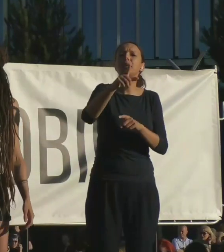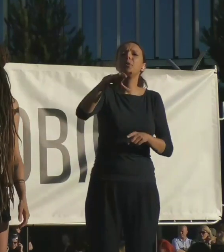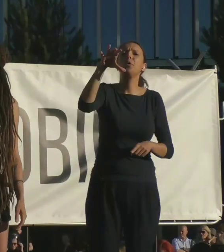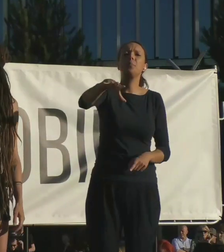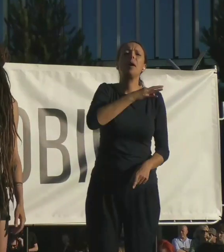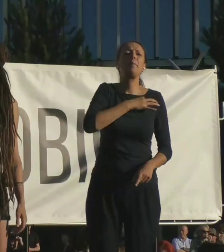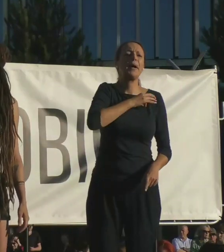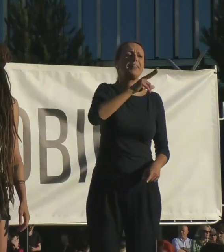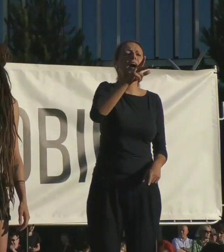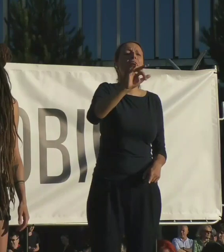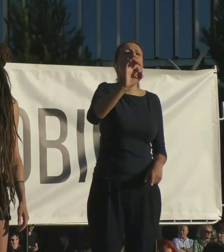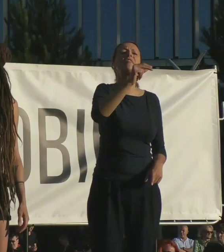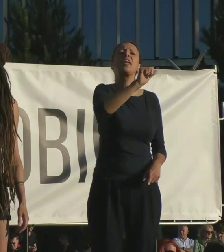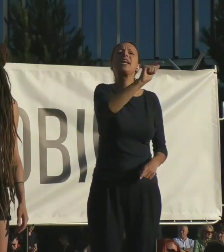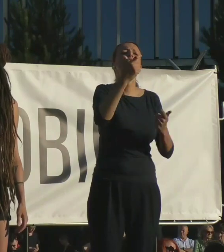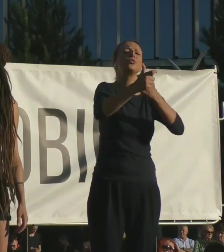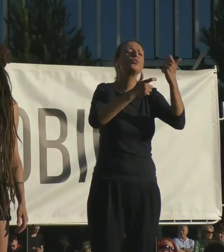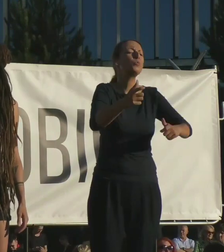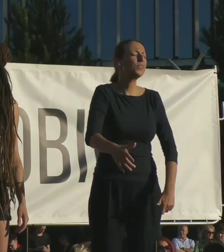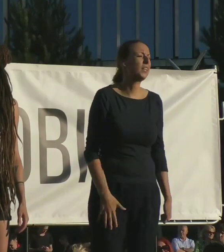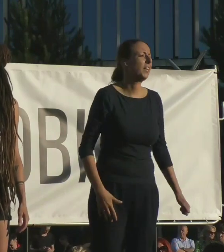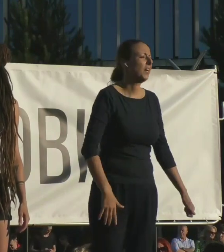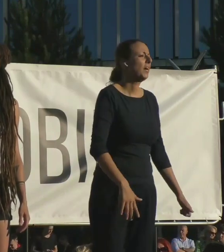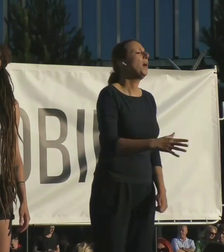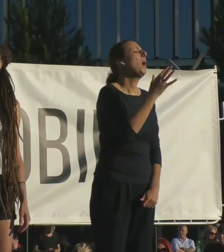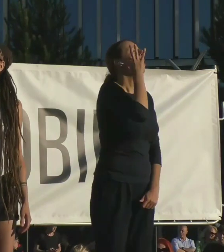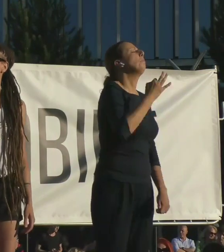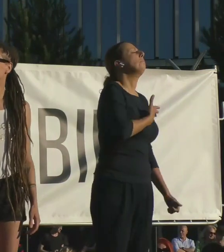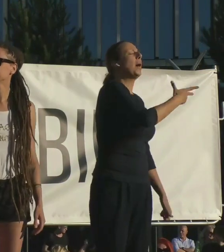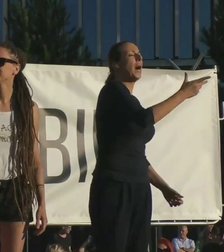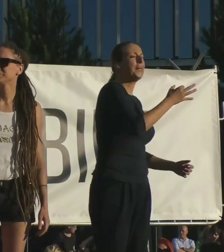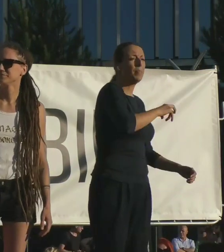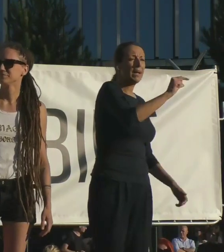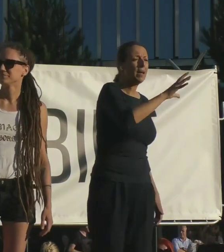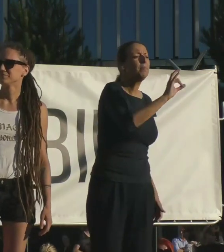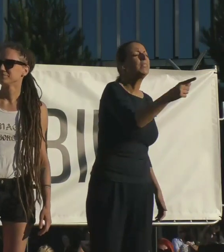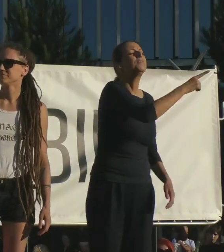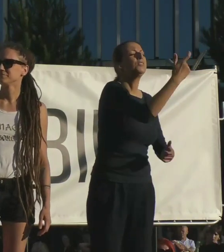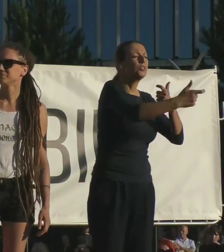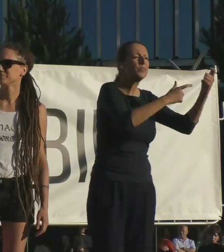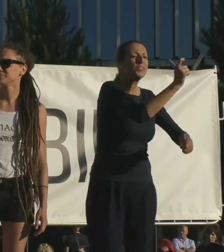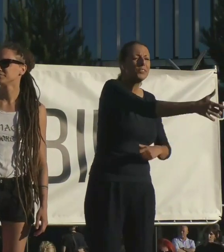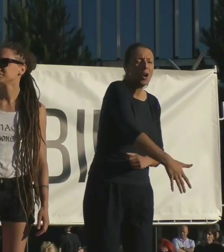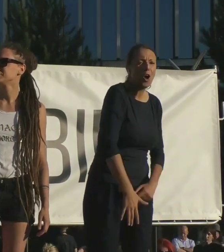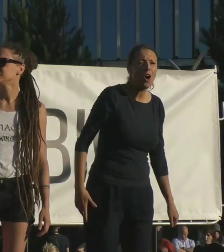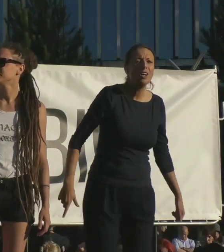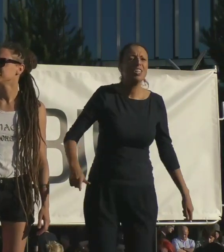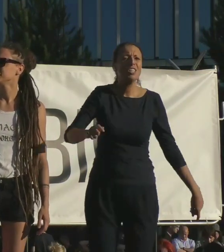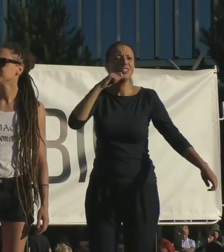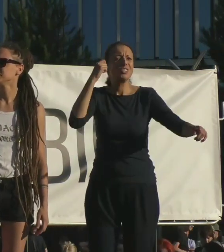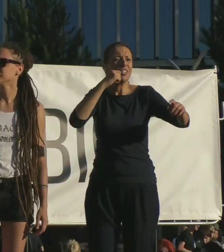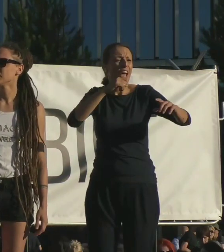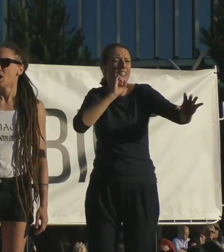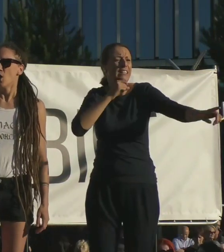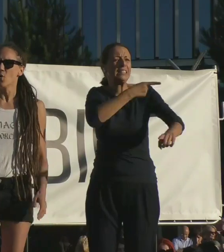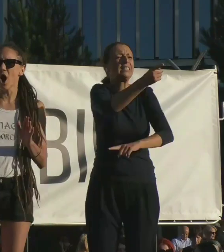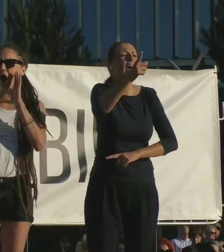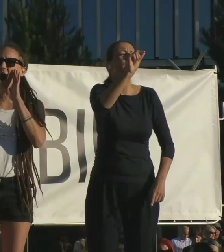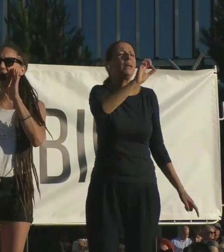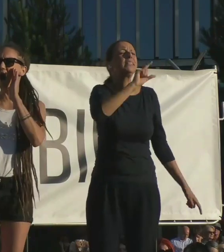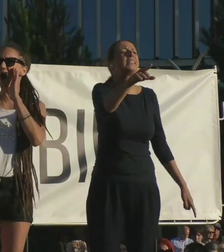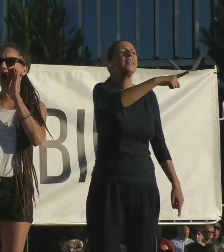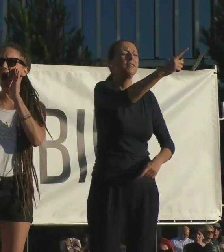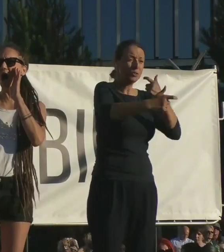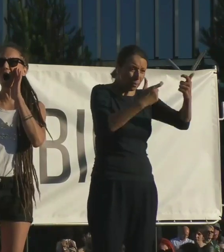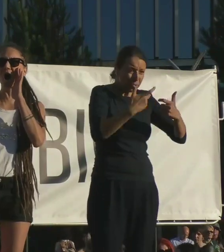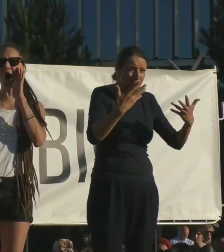zrobicie? Wredne panie z PiS-u, co mi zrobicie? Dziady z PSL-u, co mi zrobicie?